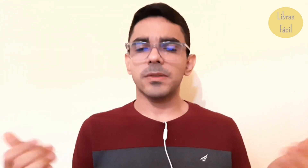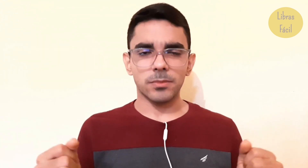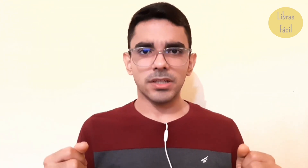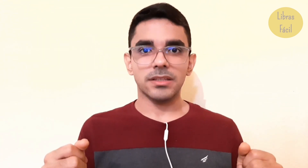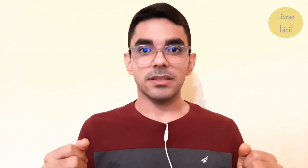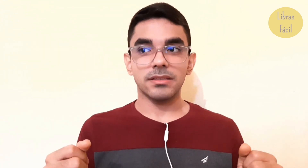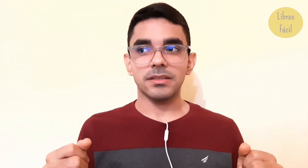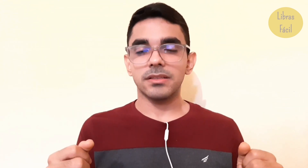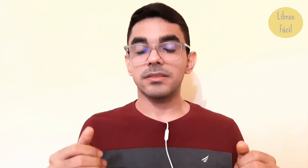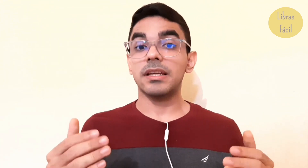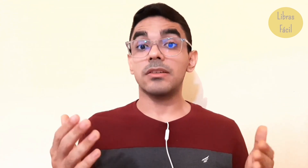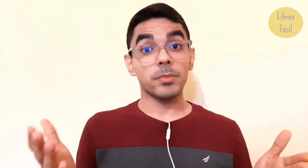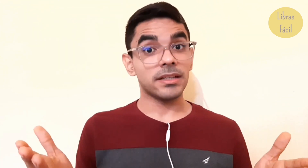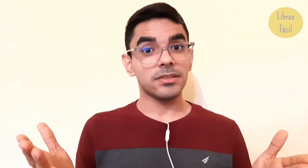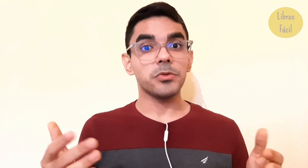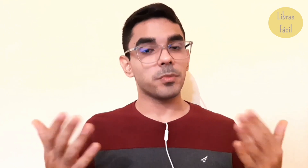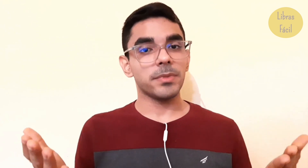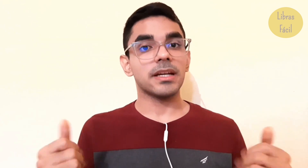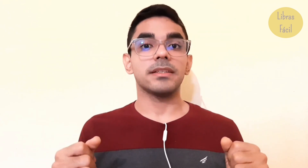mãe? Está no mercantil, no supermercado.